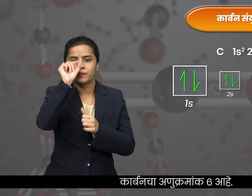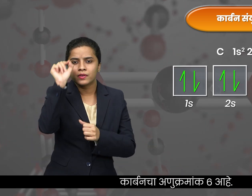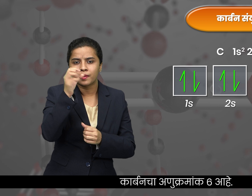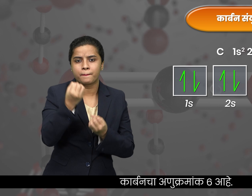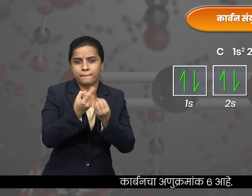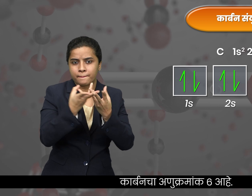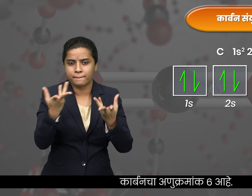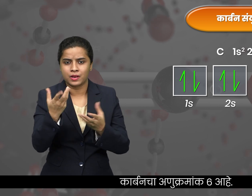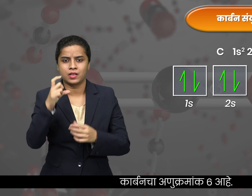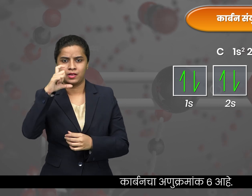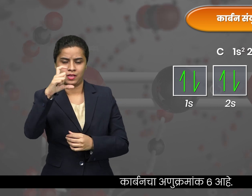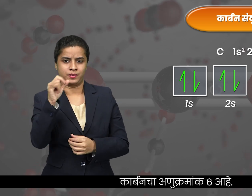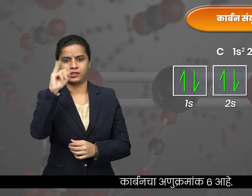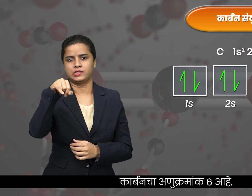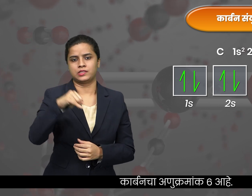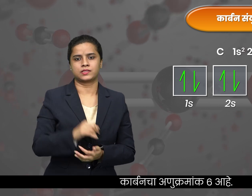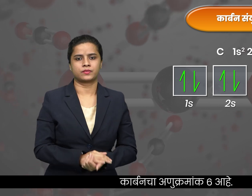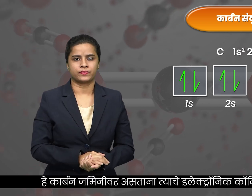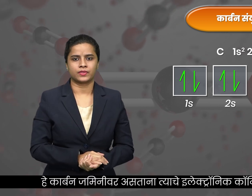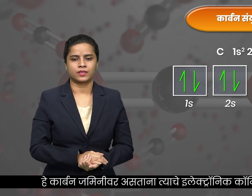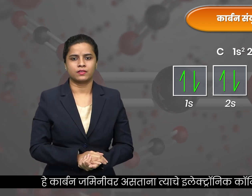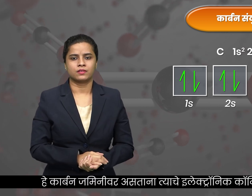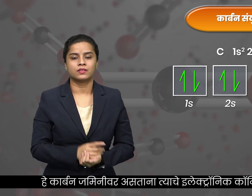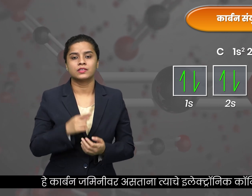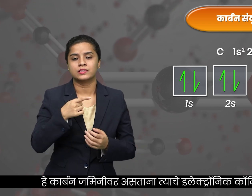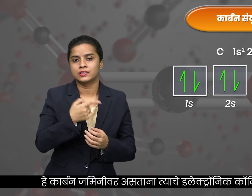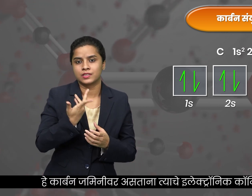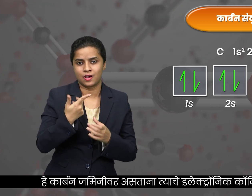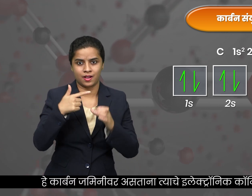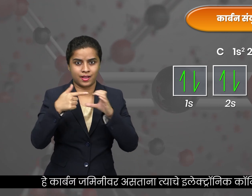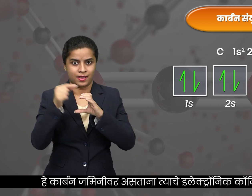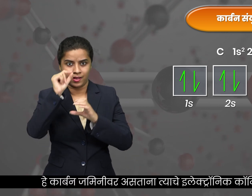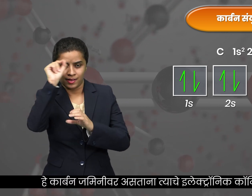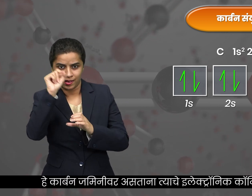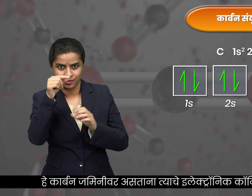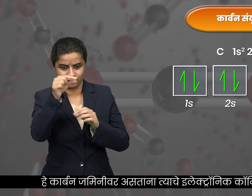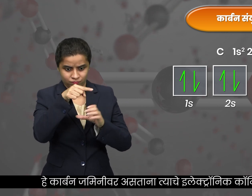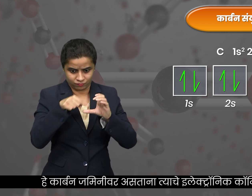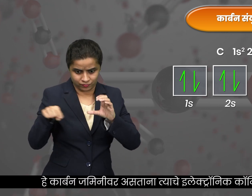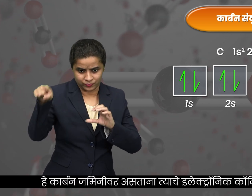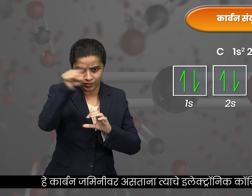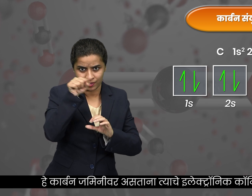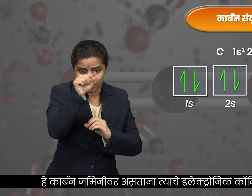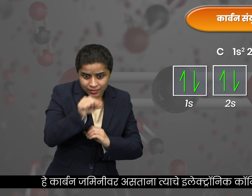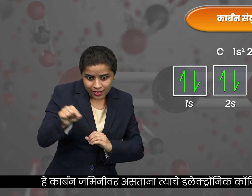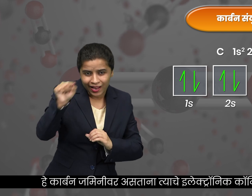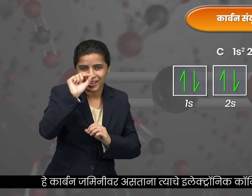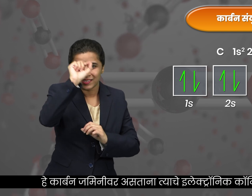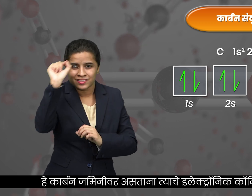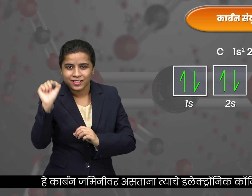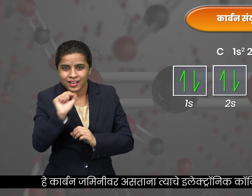कार्बनचा अणुक्रमांक 6 आहे. हे कार्बन जमिनीवर असताना त्याचे इलेक्ट्रॉनिक कॉन्फिगरेशन आहे.